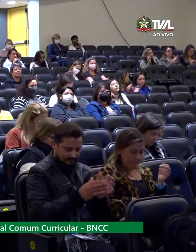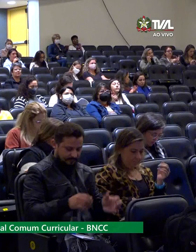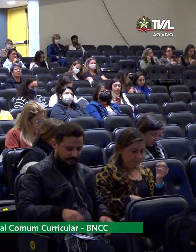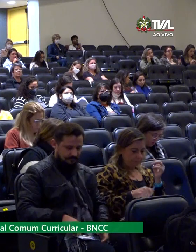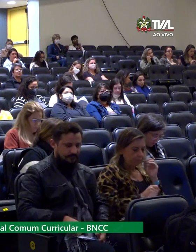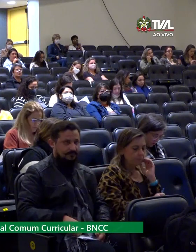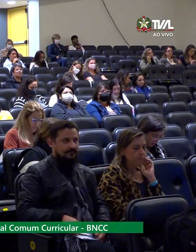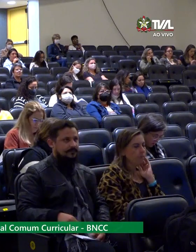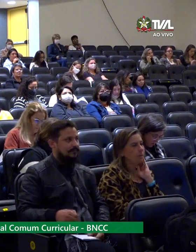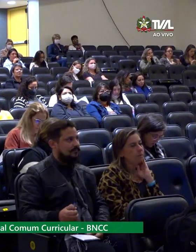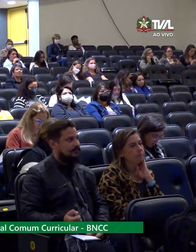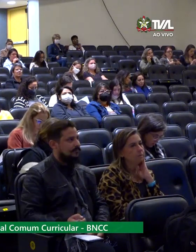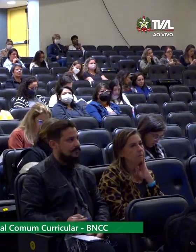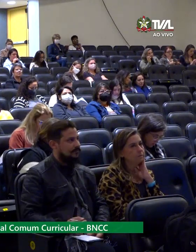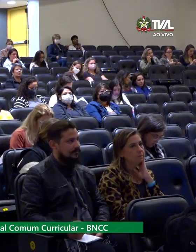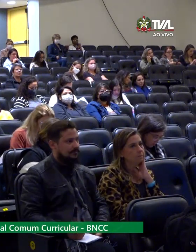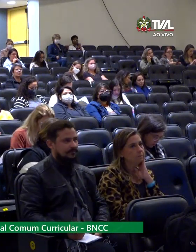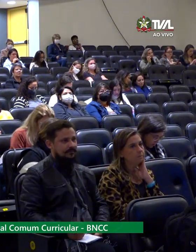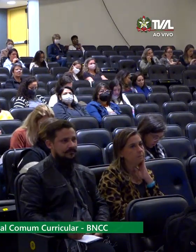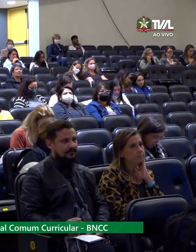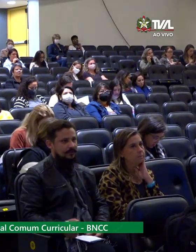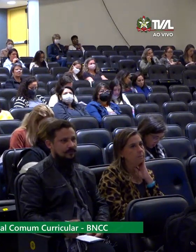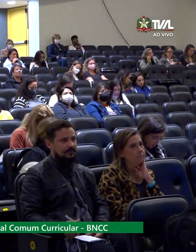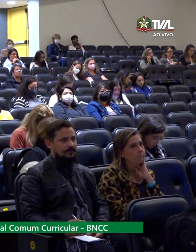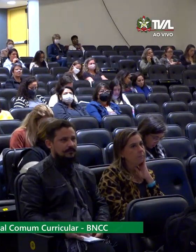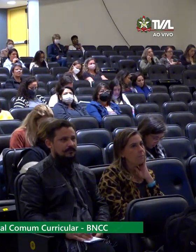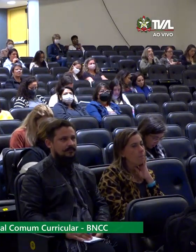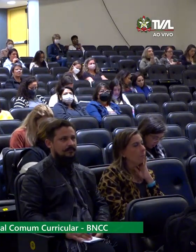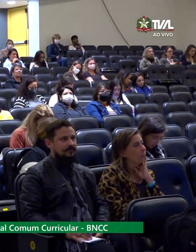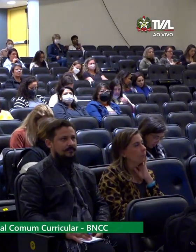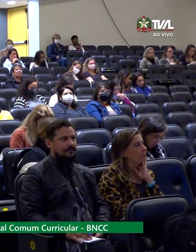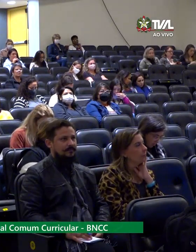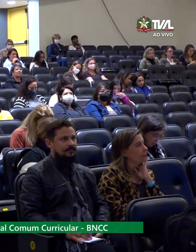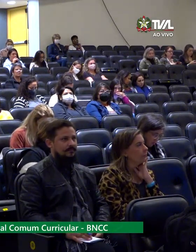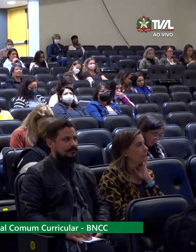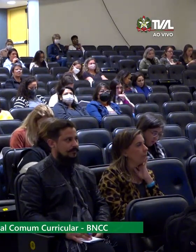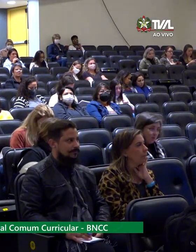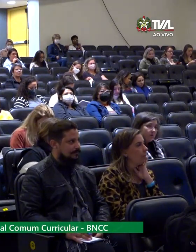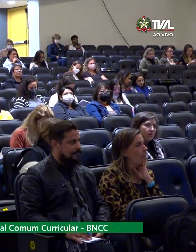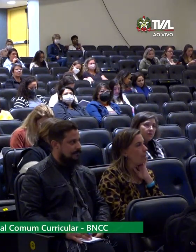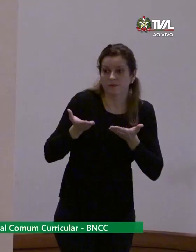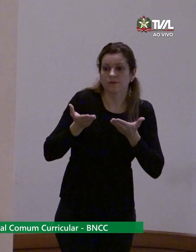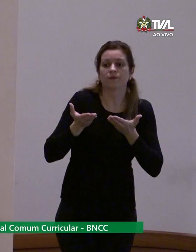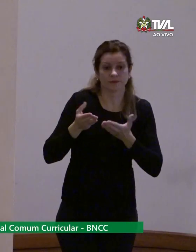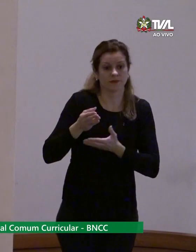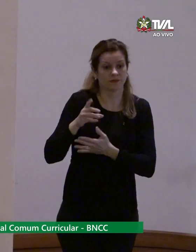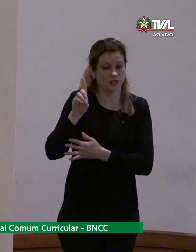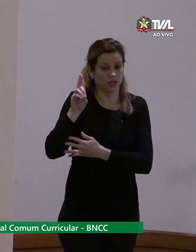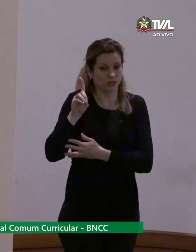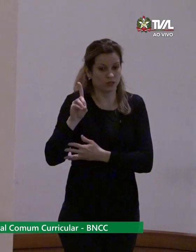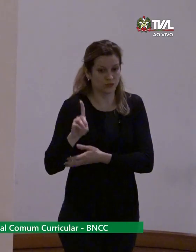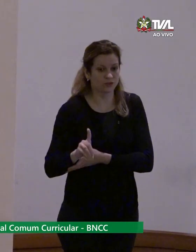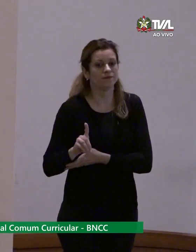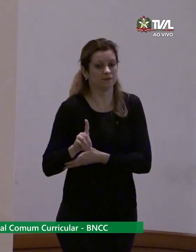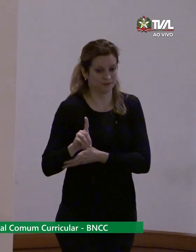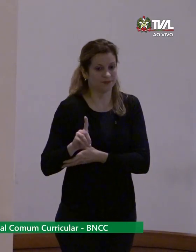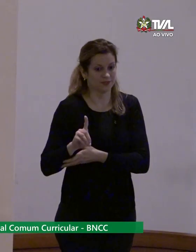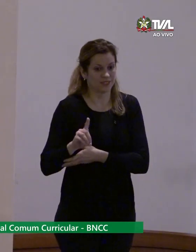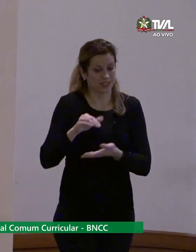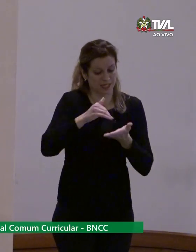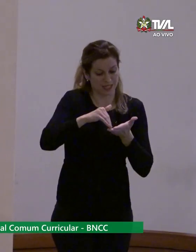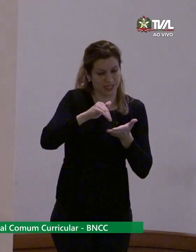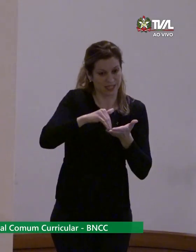E aí o convidamos para fazer uso da palavra a diretora de educação infantil da Secretaria